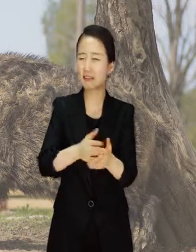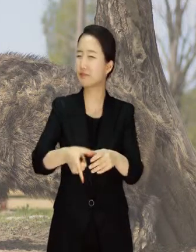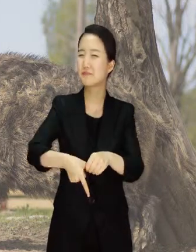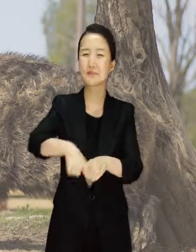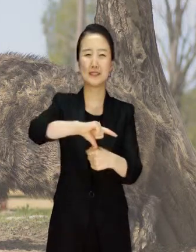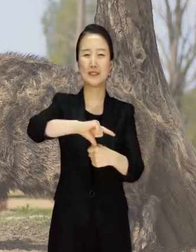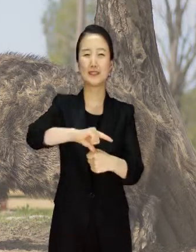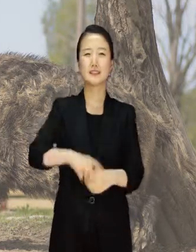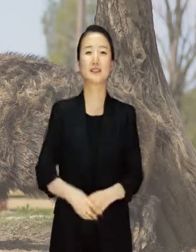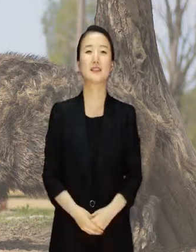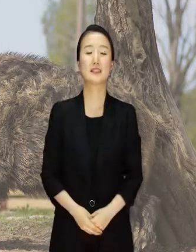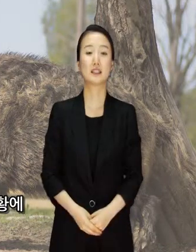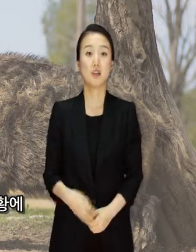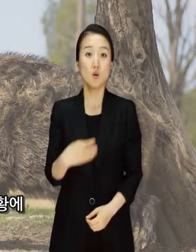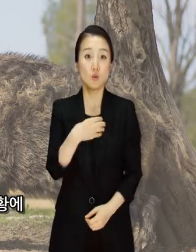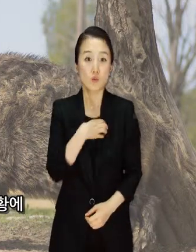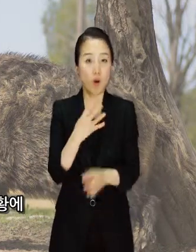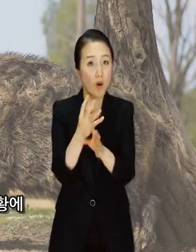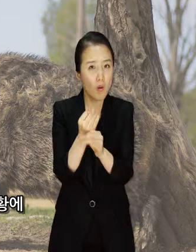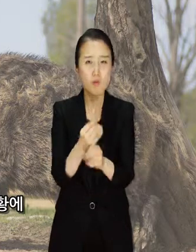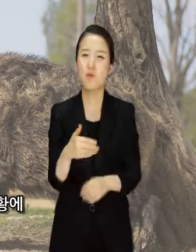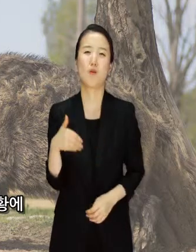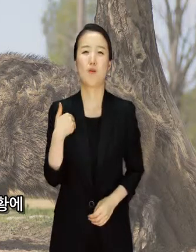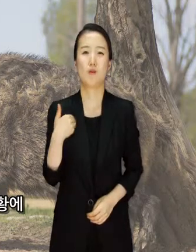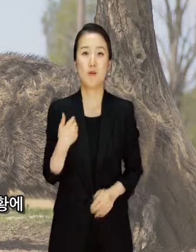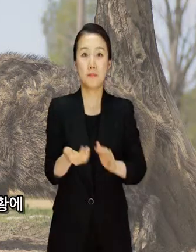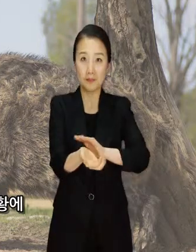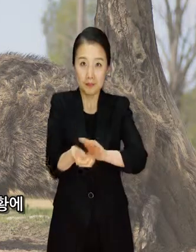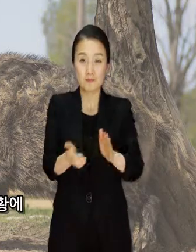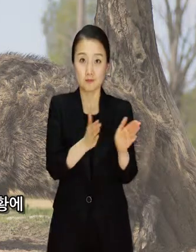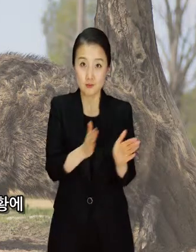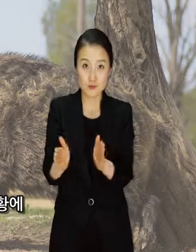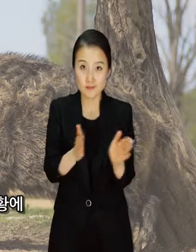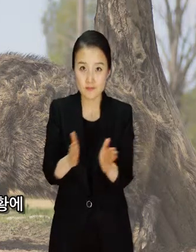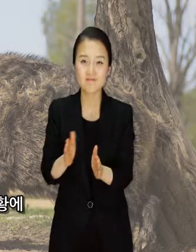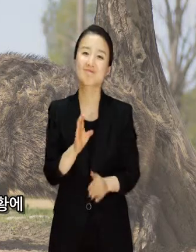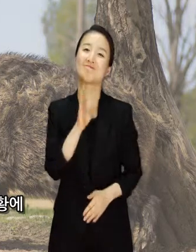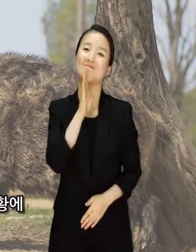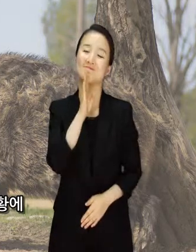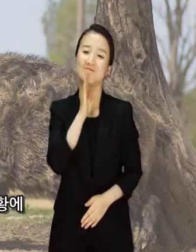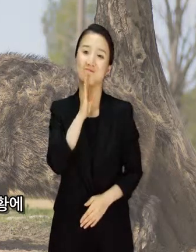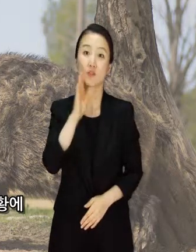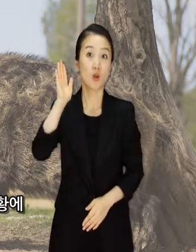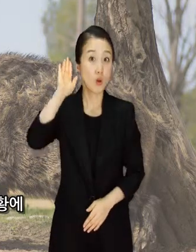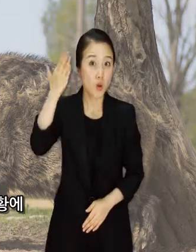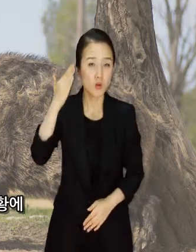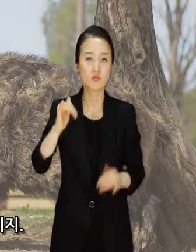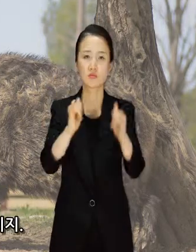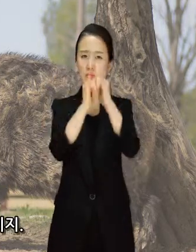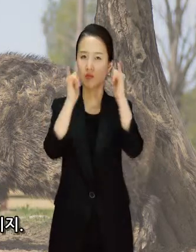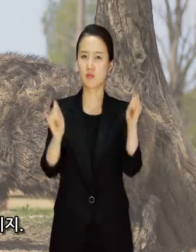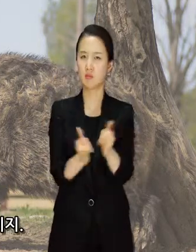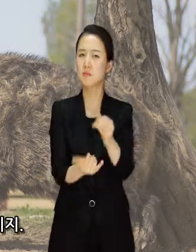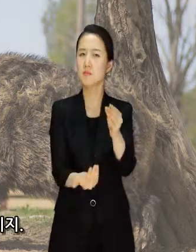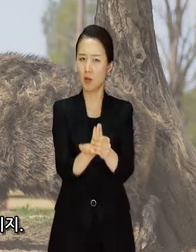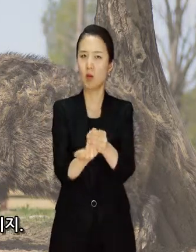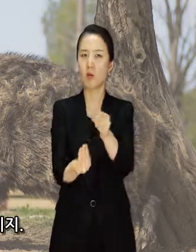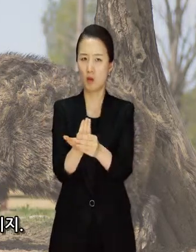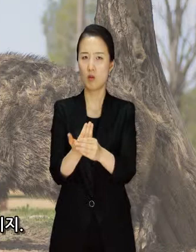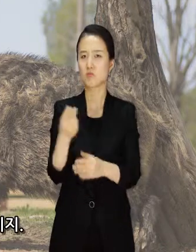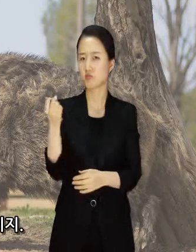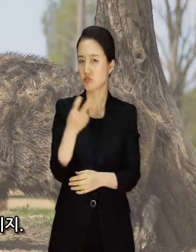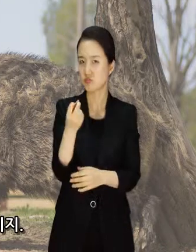아무 소용없든 말이야. 언제 닥칠지 모르는 위기 상황에 미리 대비해둬야 한다는 건 사건 사고가